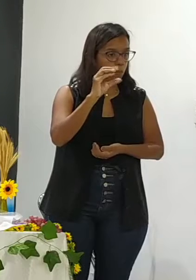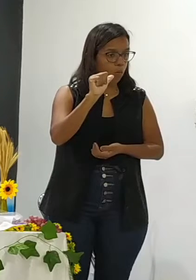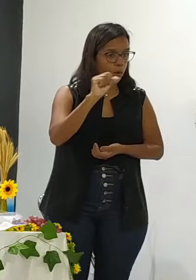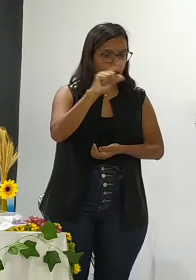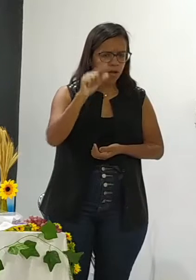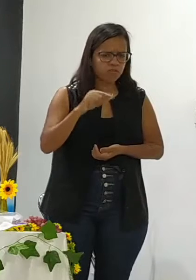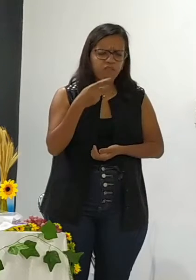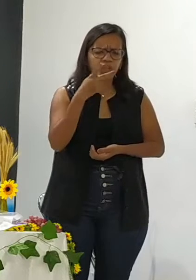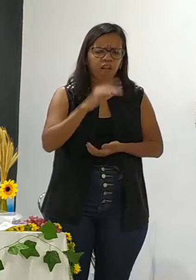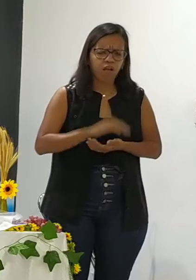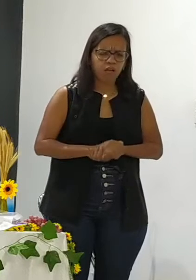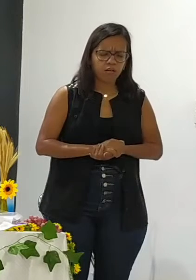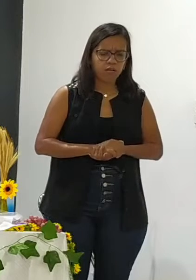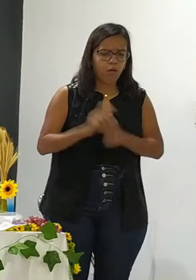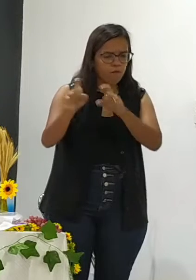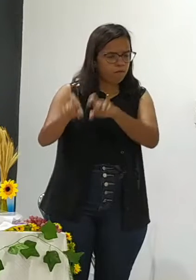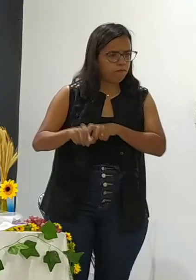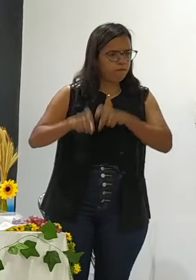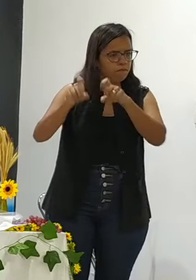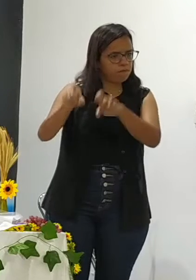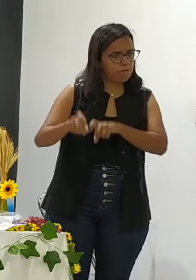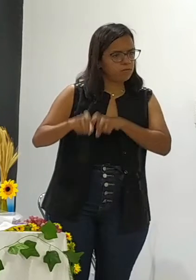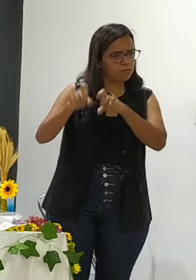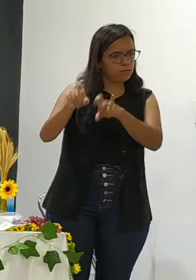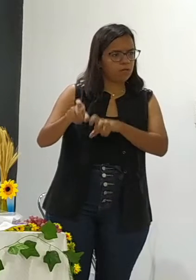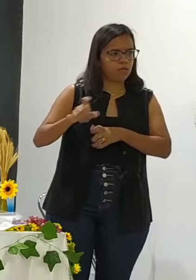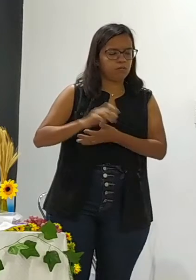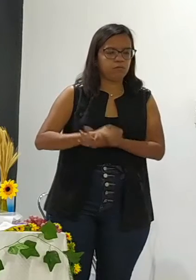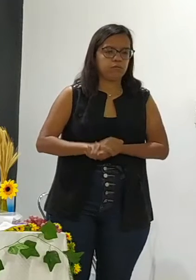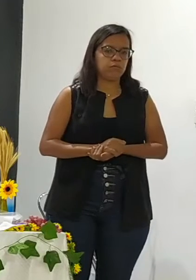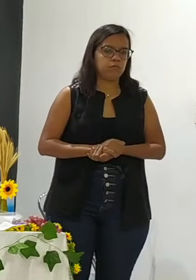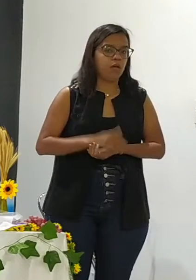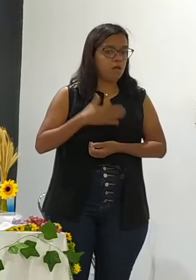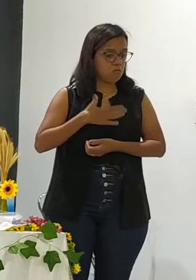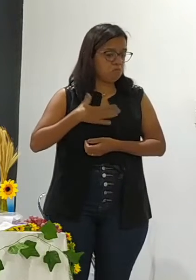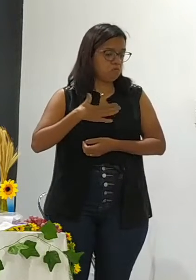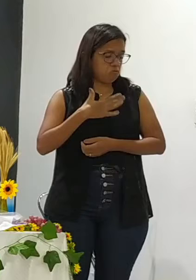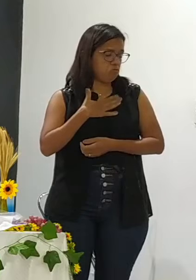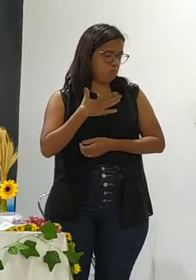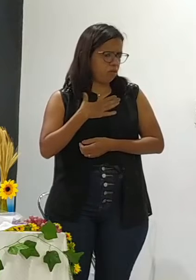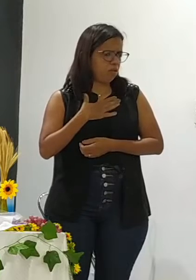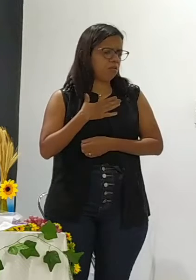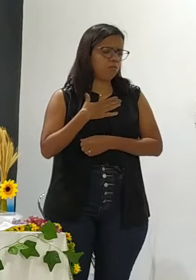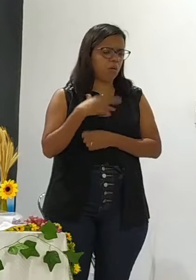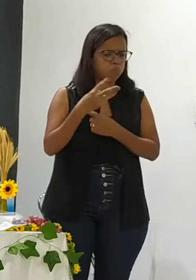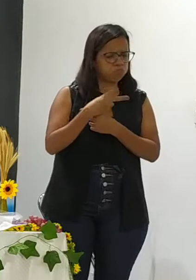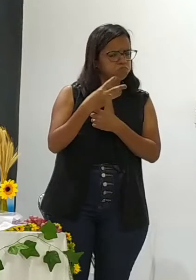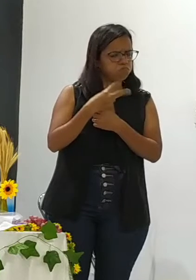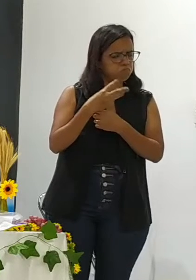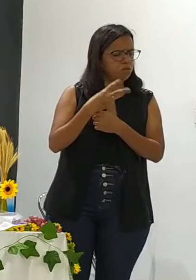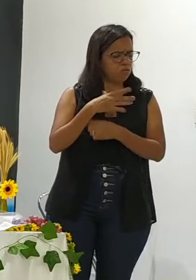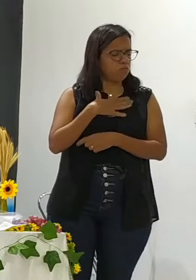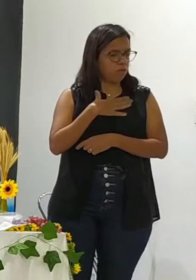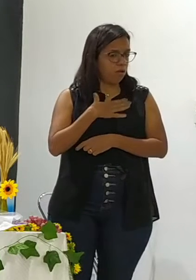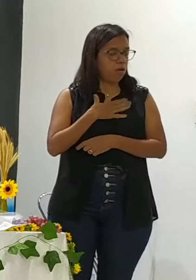comigo. Quem é ele? É o fazendeiro. E ele gostou de mim, é mesmo, está me tratando muito bem.